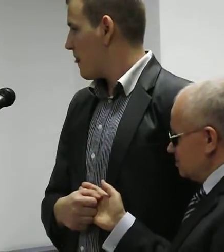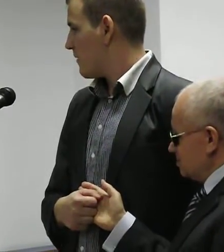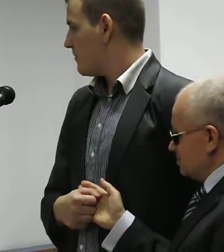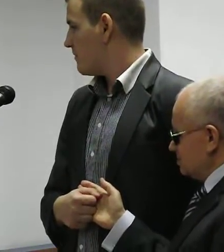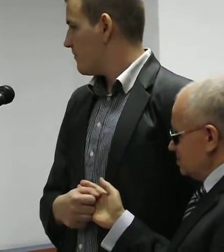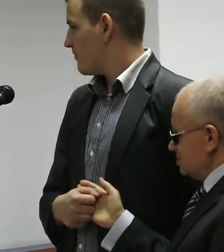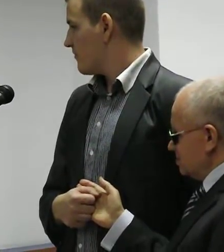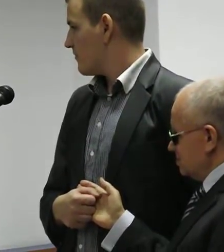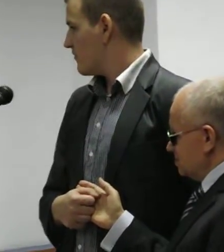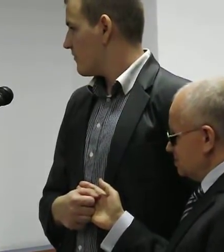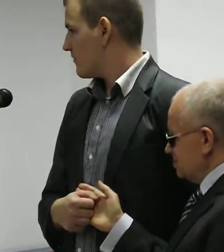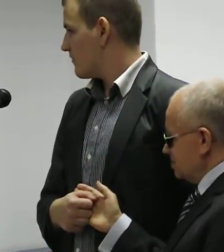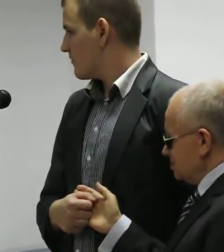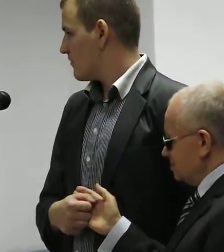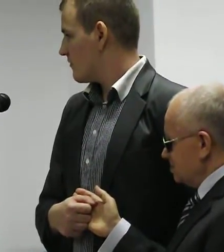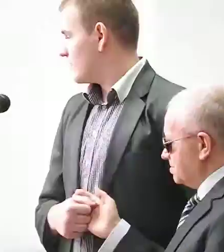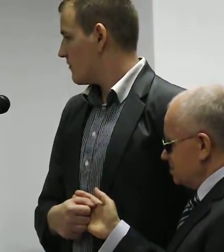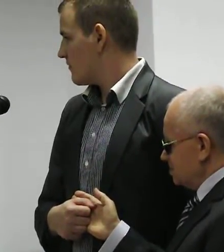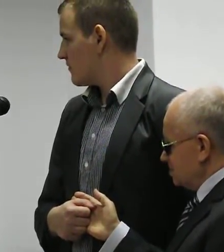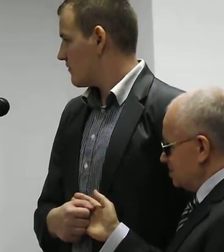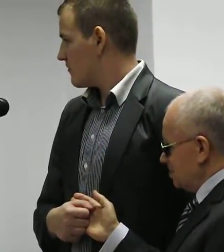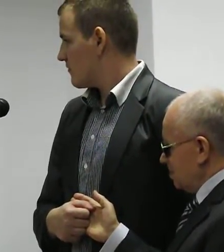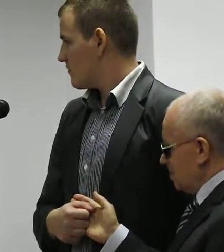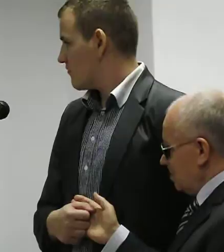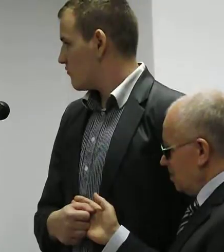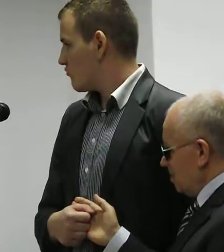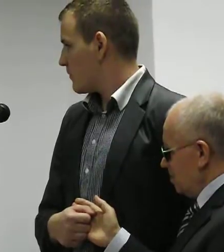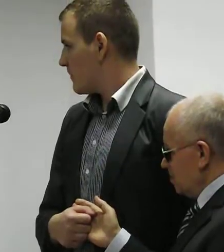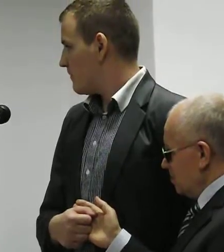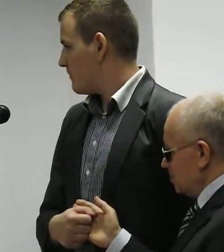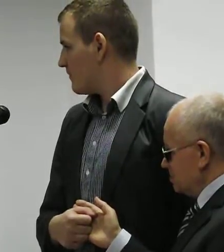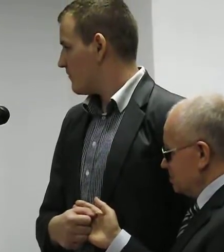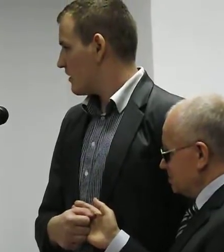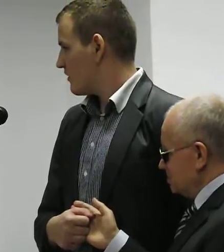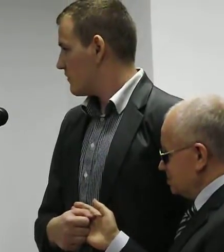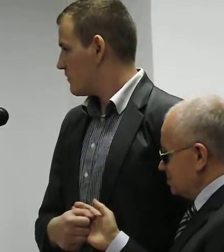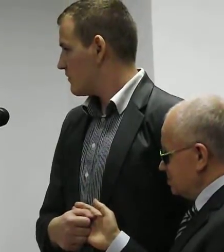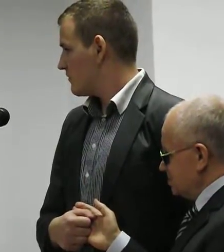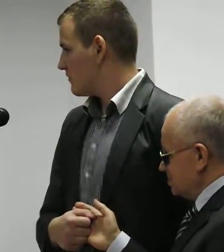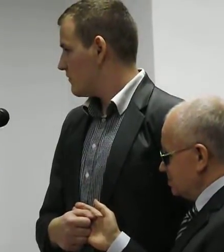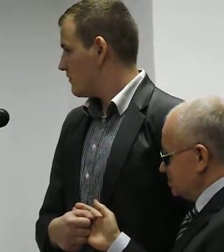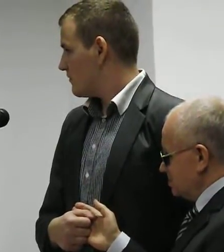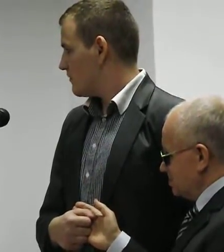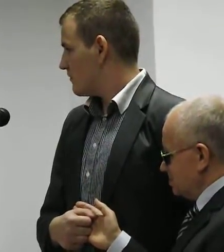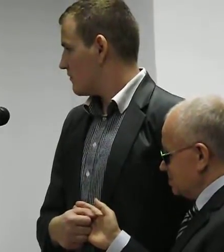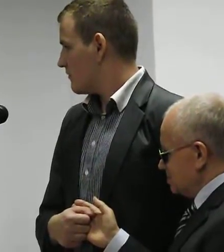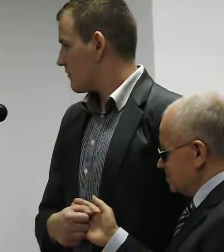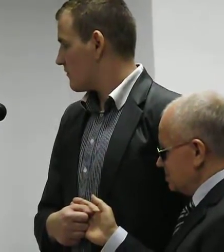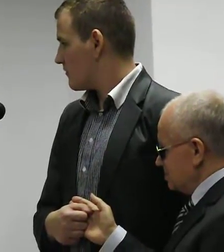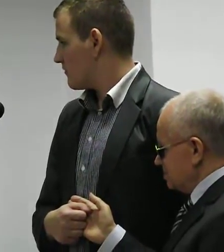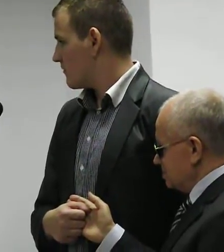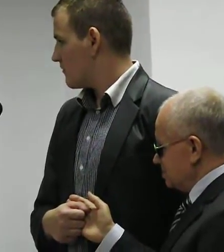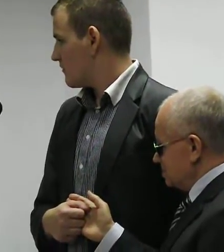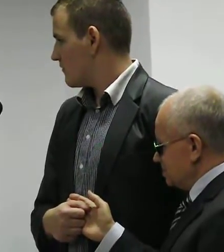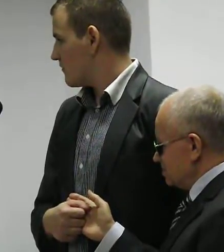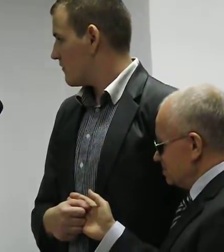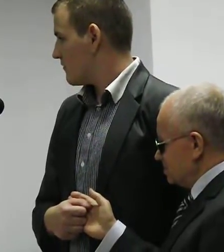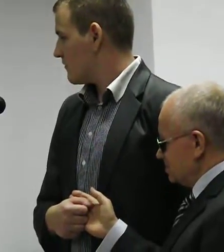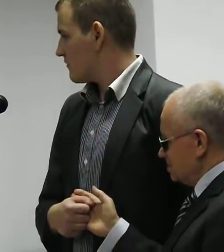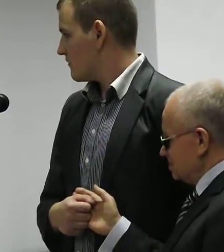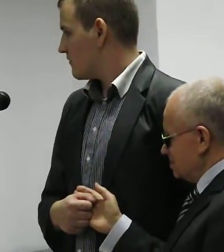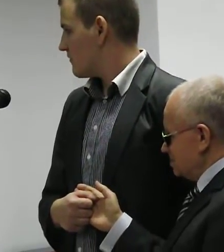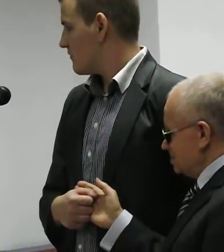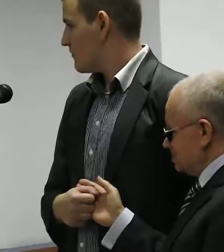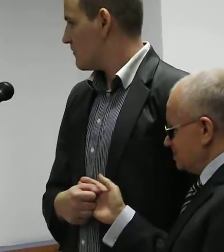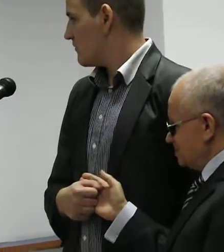suferinți de dublă deficiență senzorială. Și mai cred că exemplul domniei sale va avea darul de a impulsiona oamenii pentru